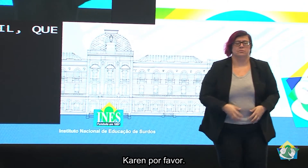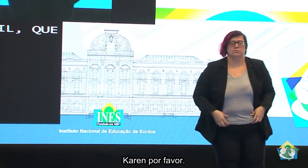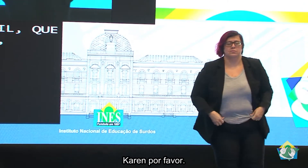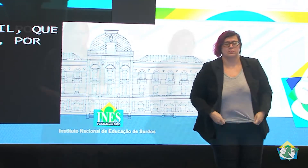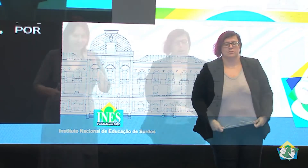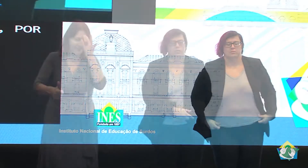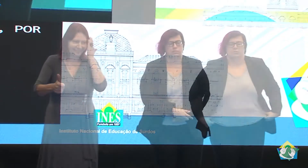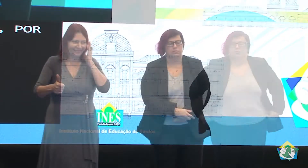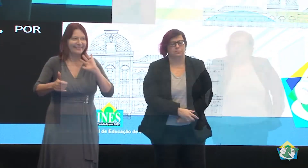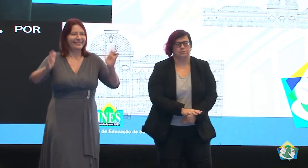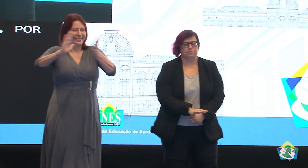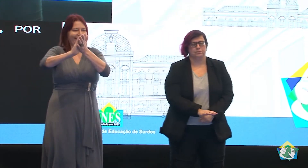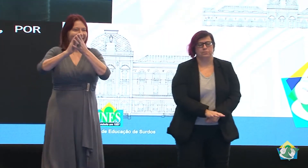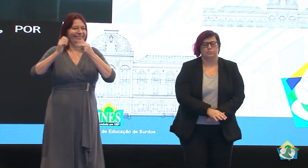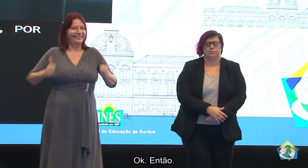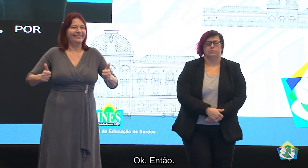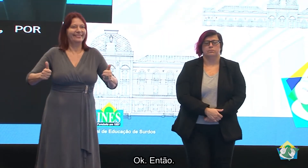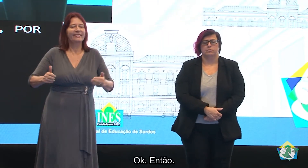Desculpa.